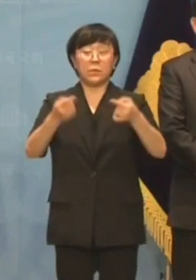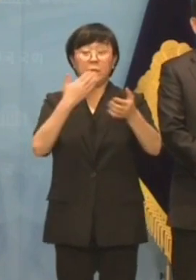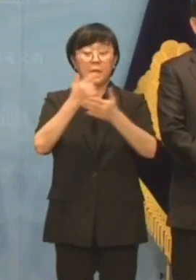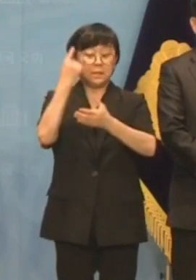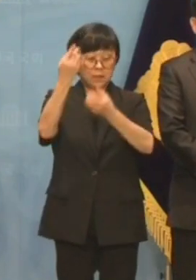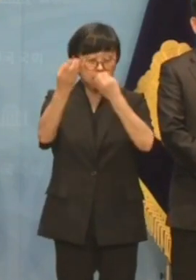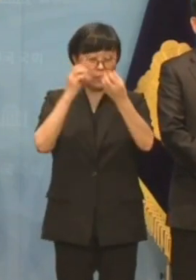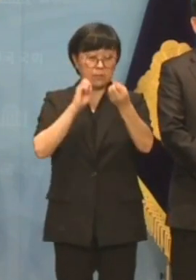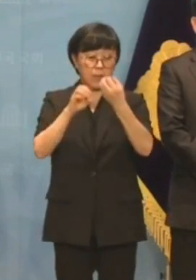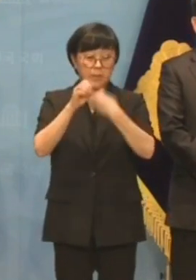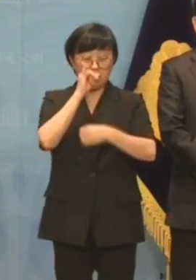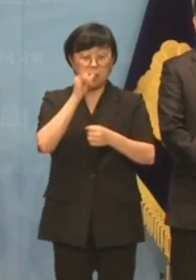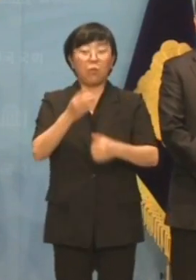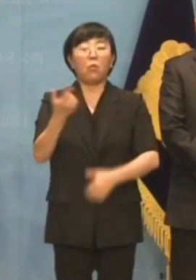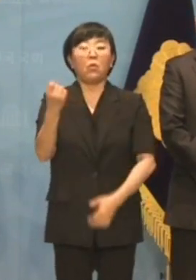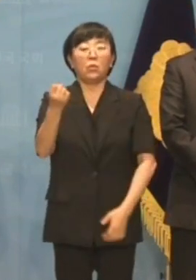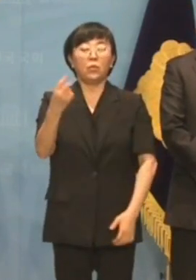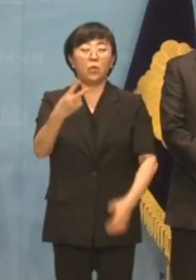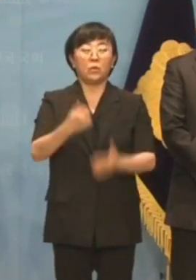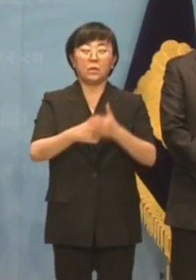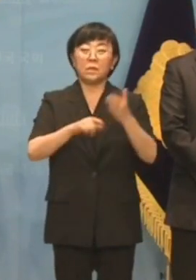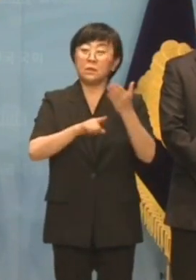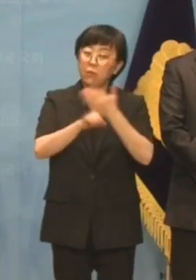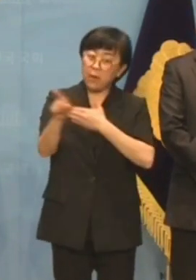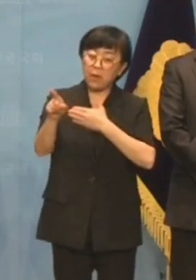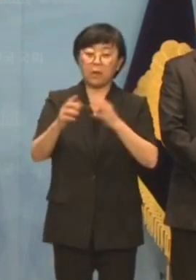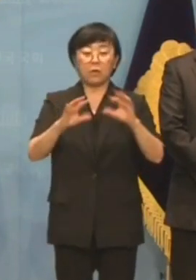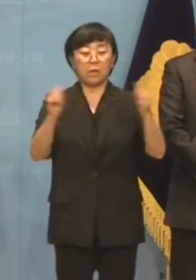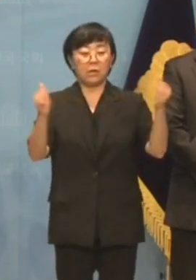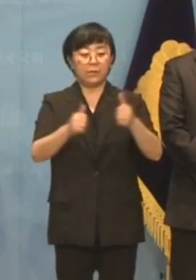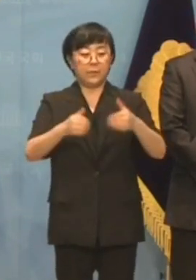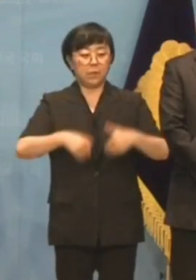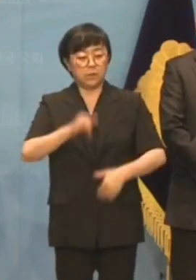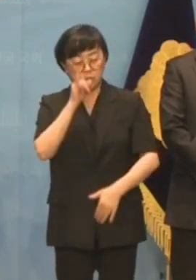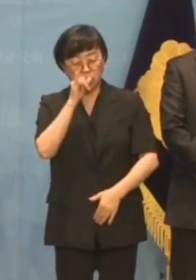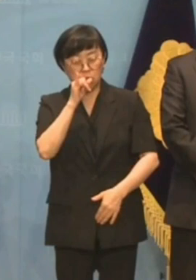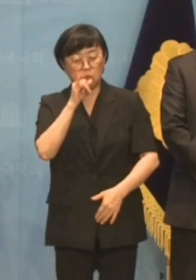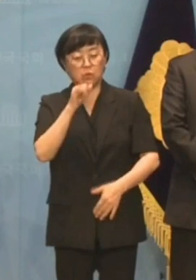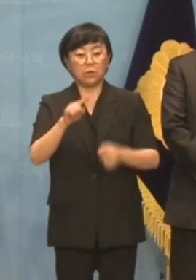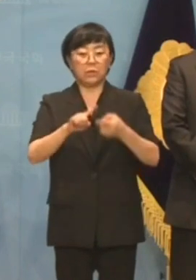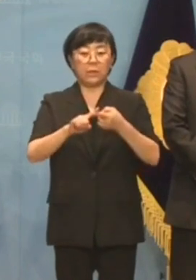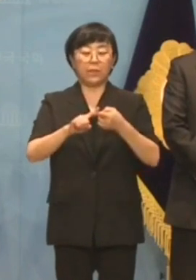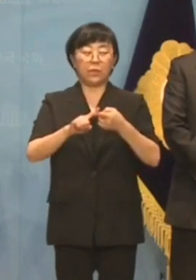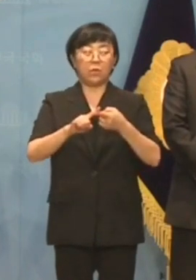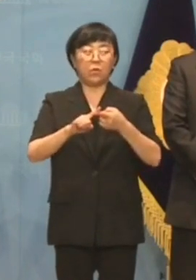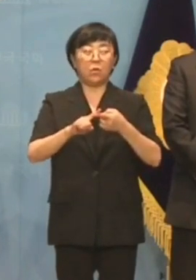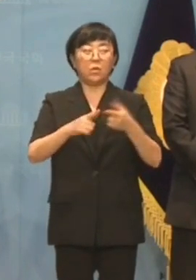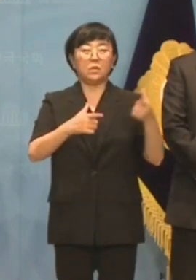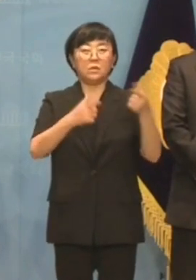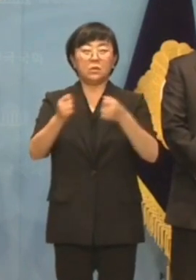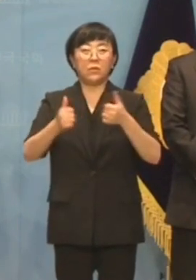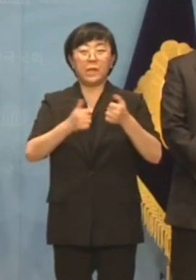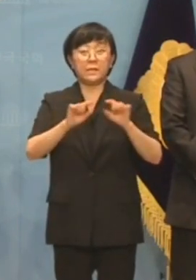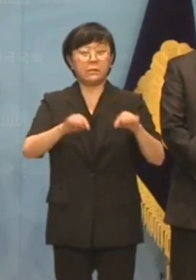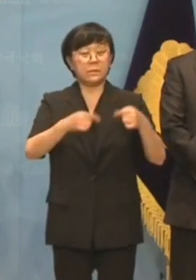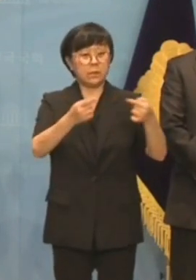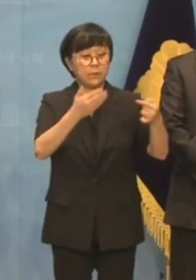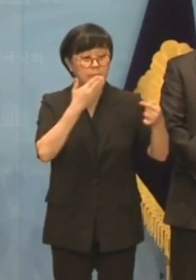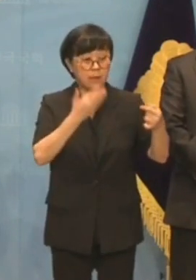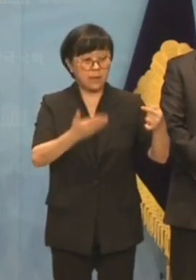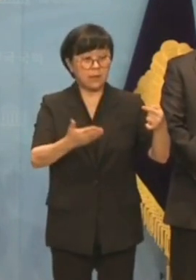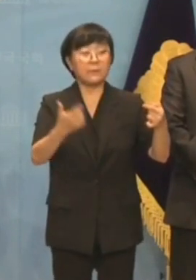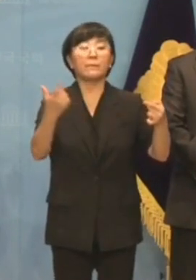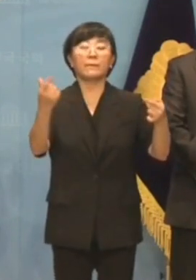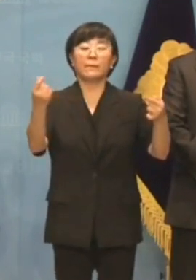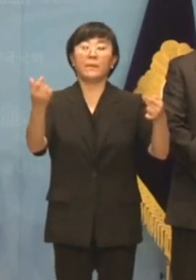의원들이 계속 질의하는 가운데 나머지 의원들은 필요하면은 전원위원회 회의 참석을 하면 될